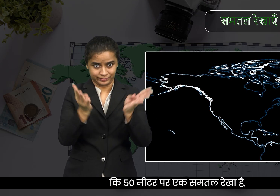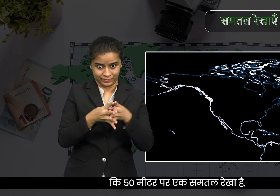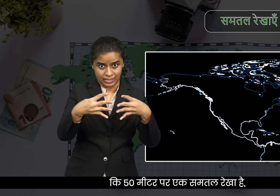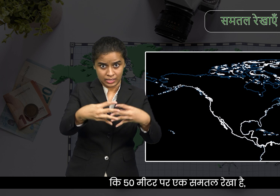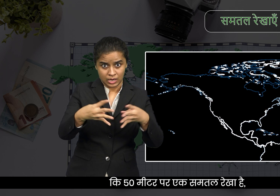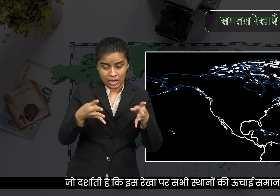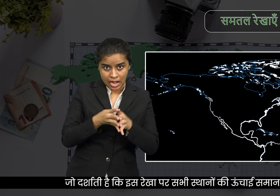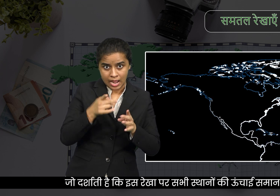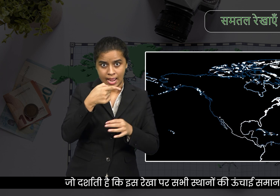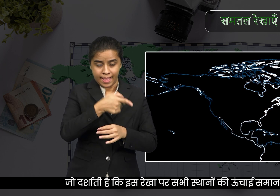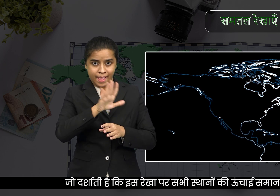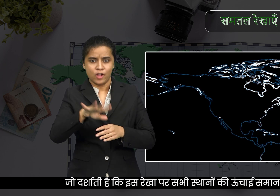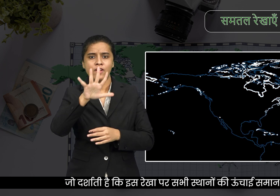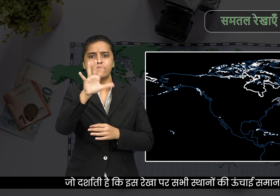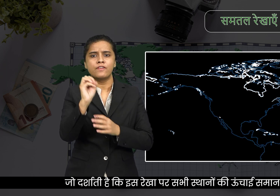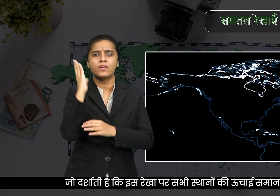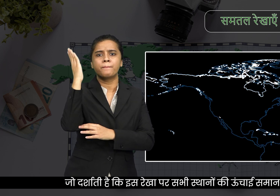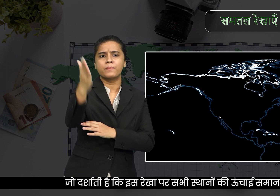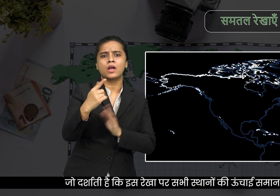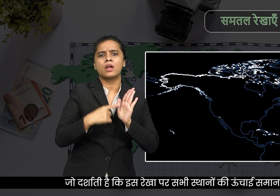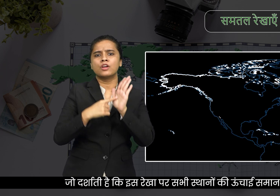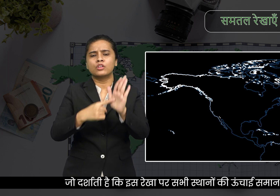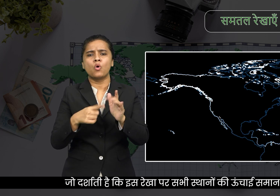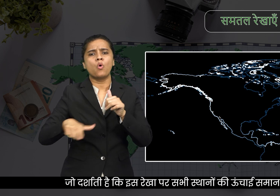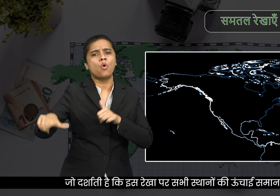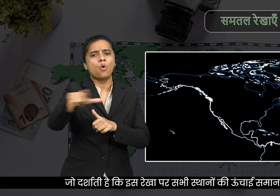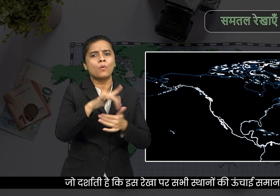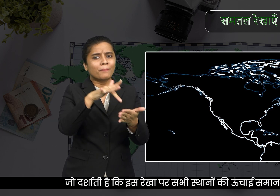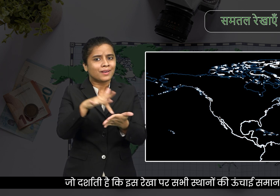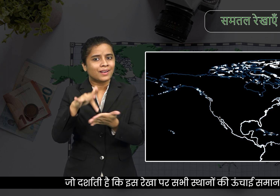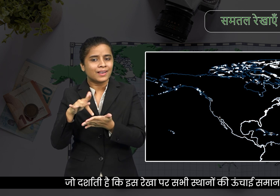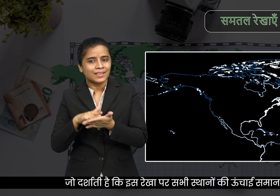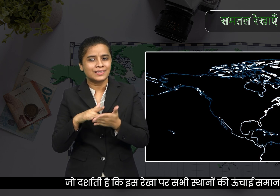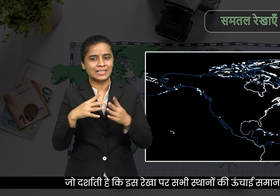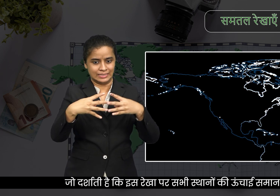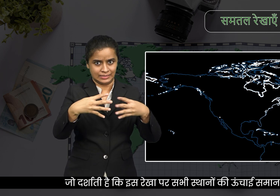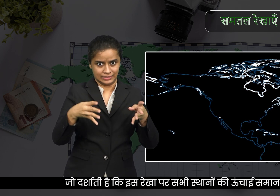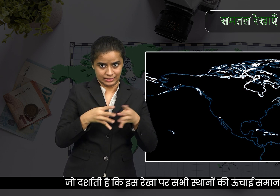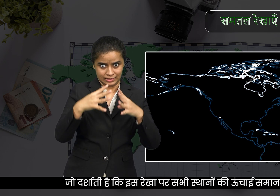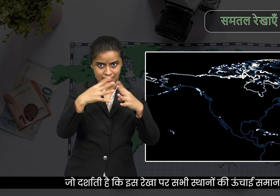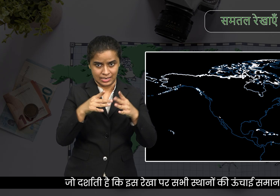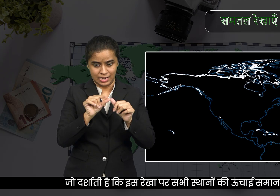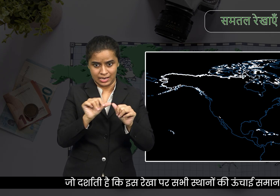है जो दर्शाती है कि इस रेखा पर सभी स्थानों की ऊंचाई समान है।